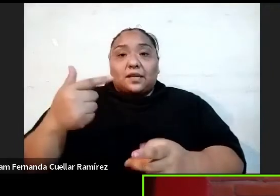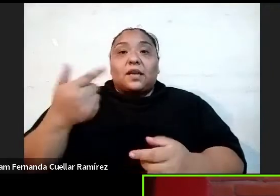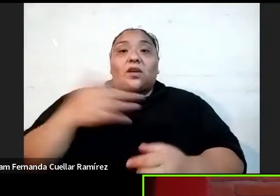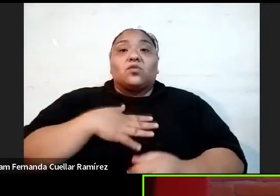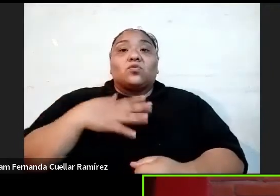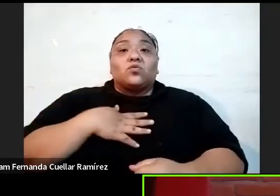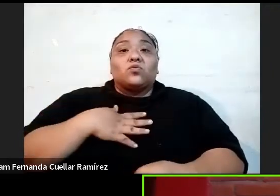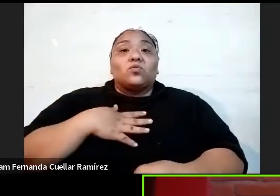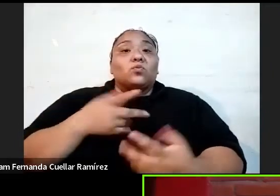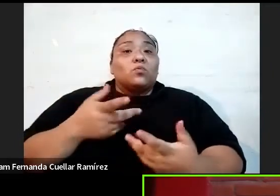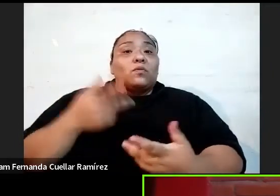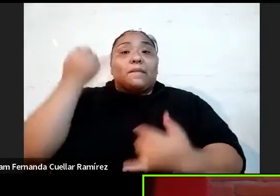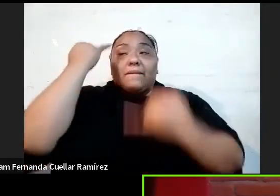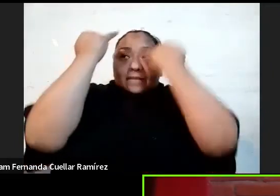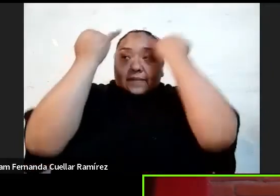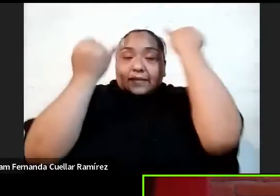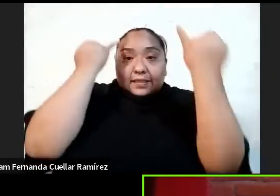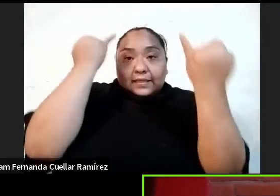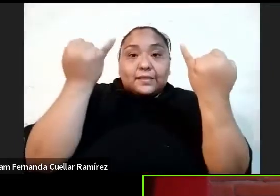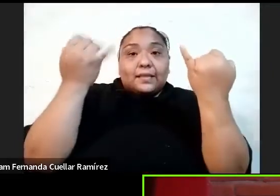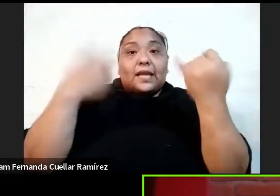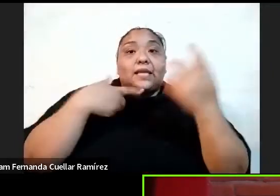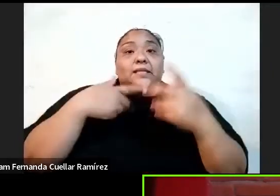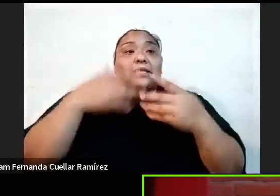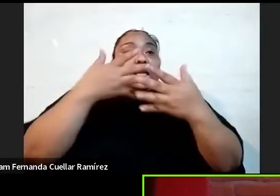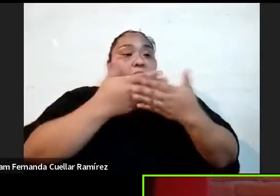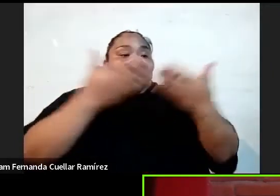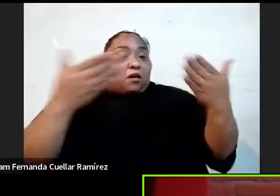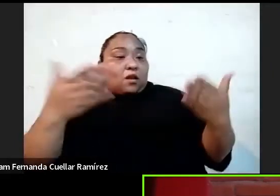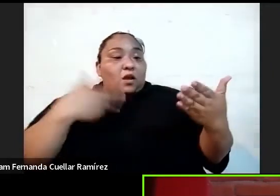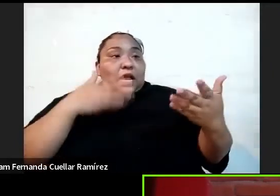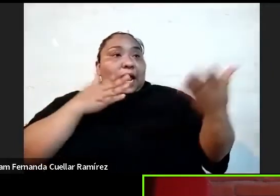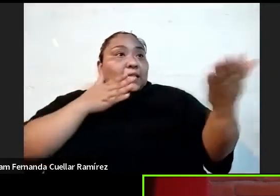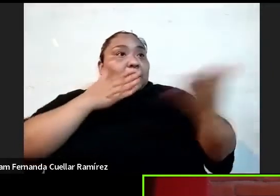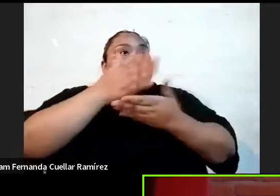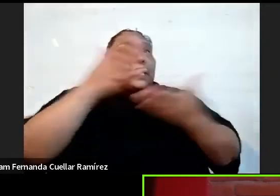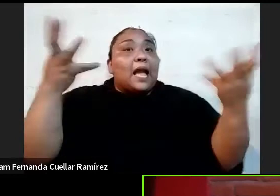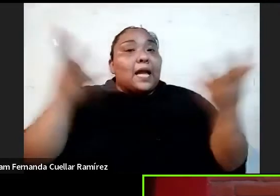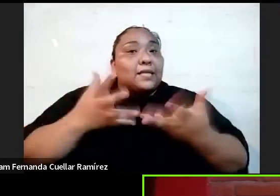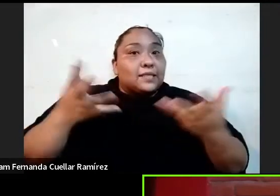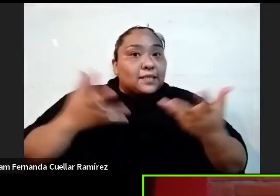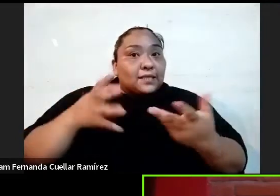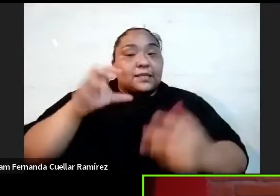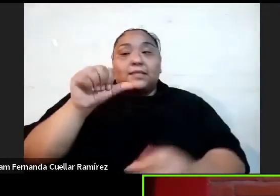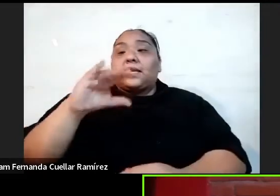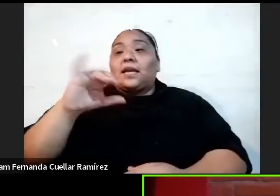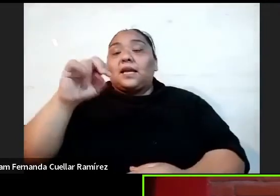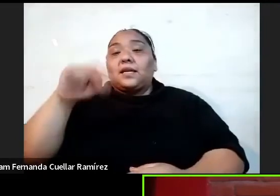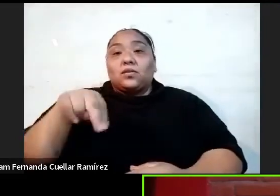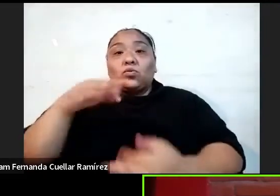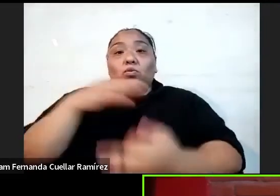escenificar y hacer acción los textos que yo escribía sobre mi identidad como travesti.